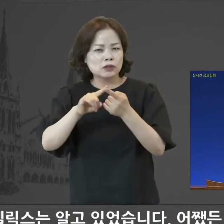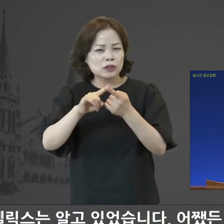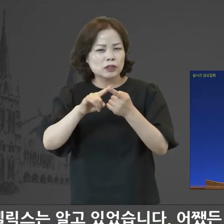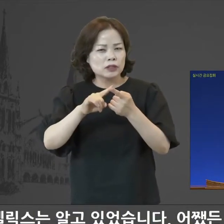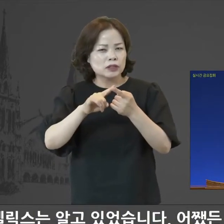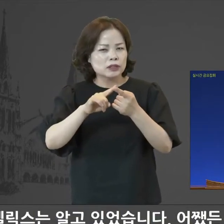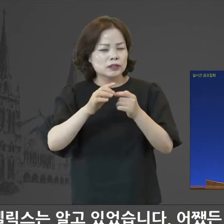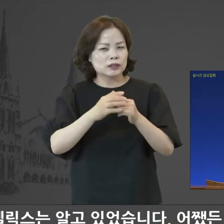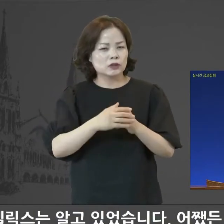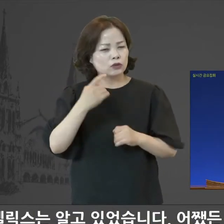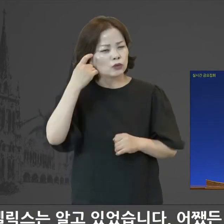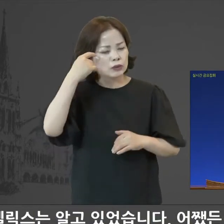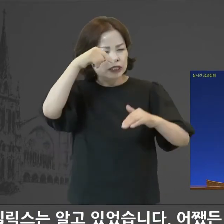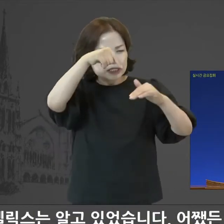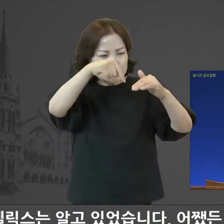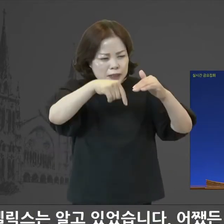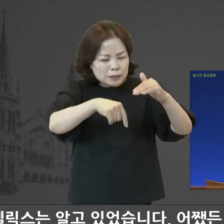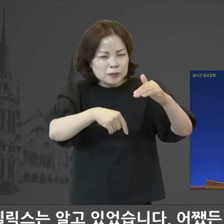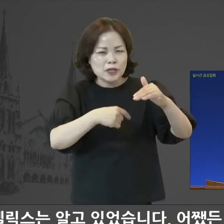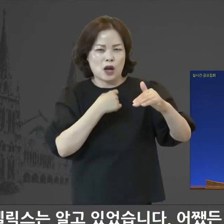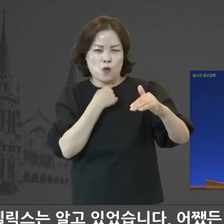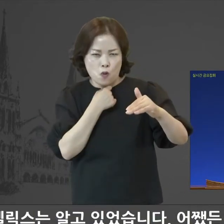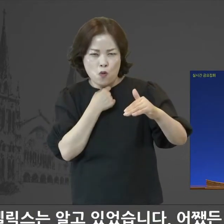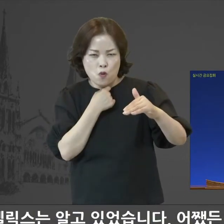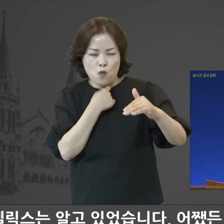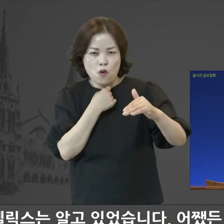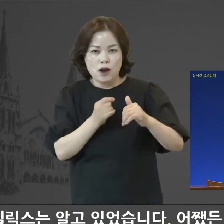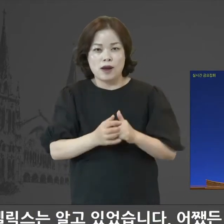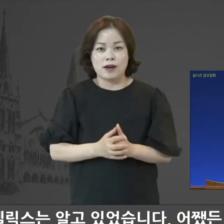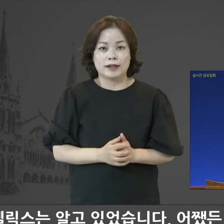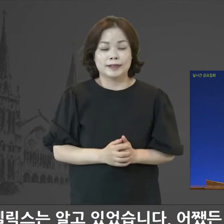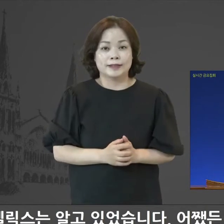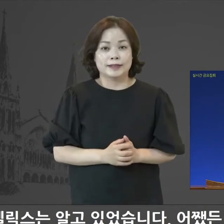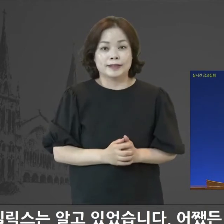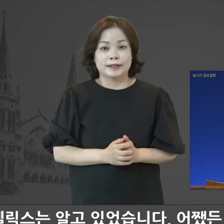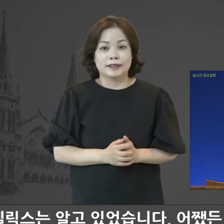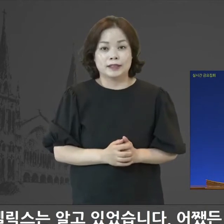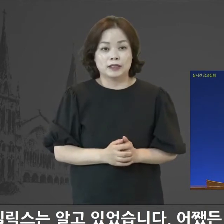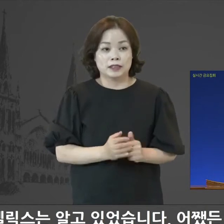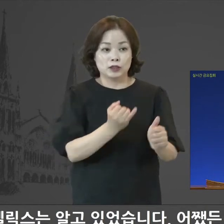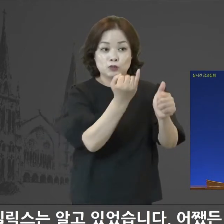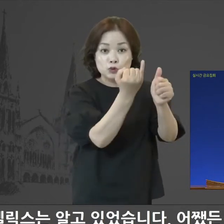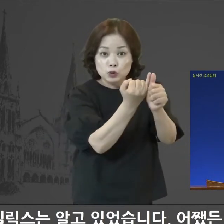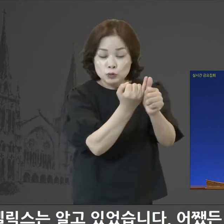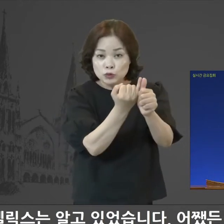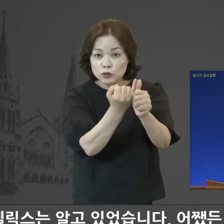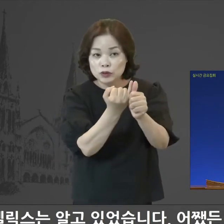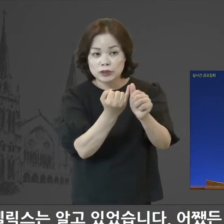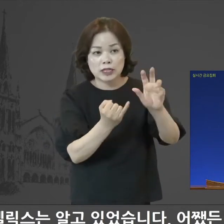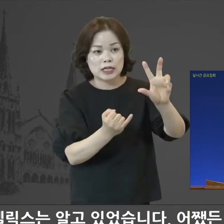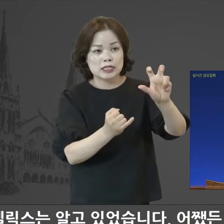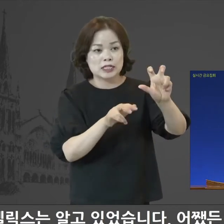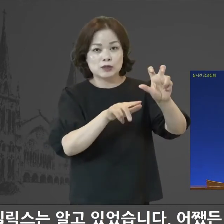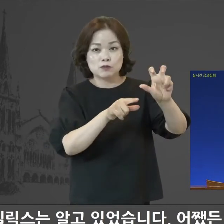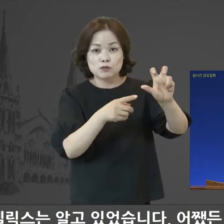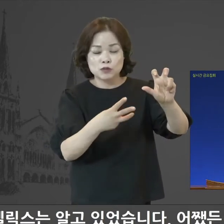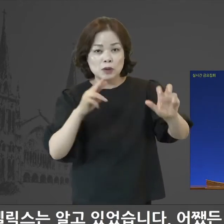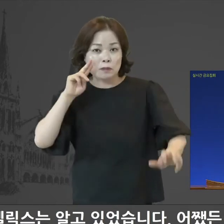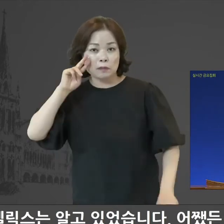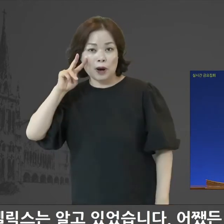깊은 곳까지 알려고 왔다 이렇게 기록이 되어 있습니다. 이 부부에게 25절을 보면